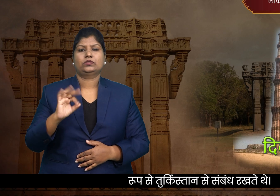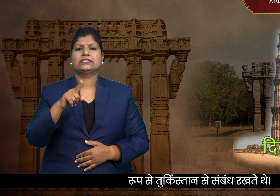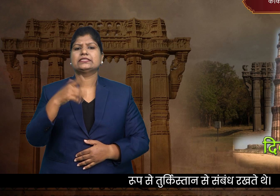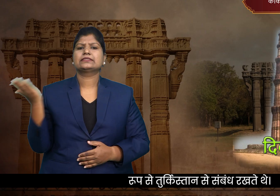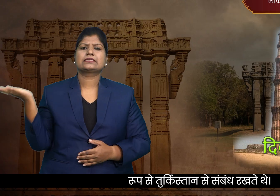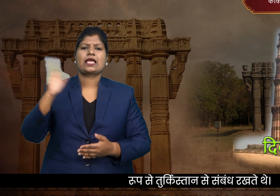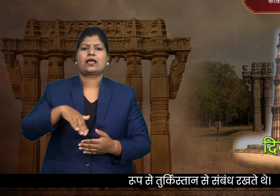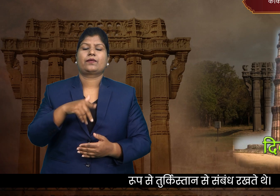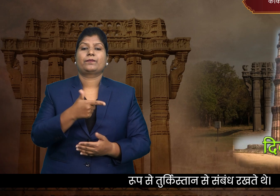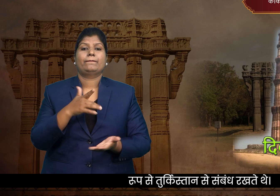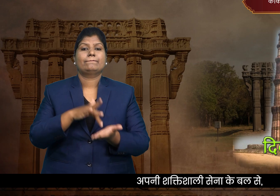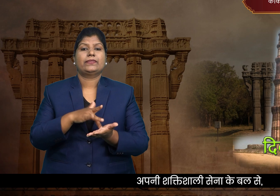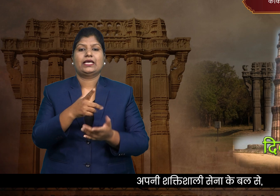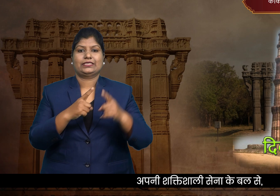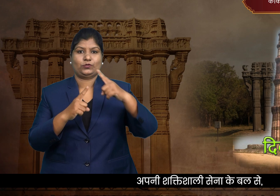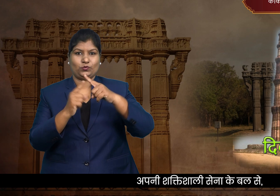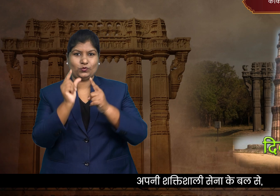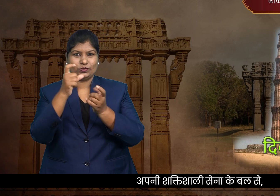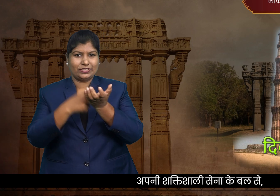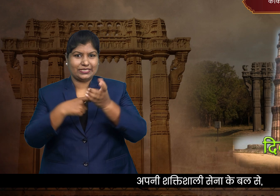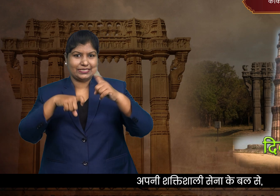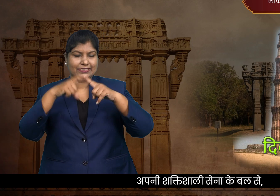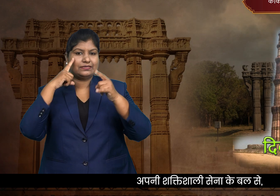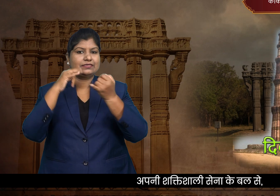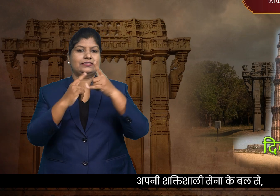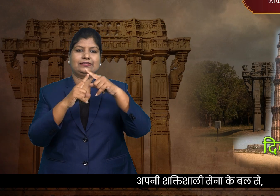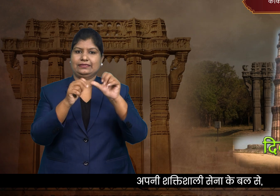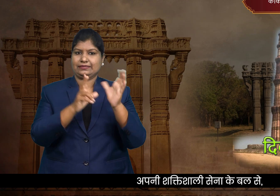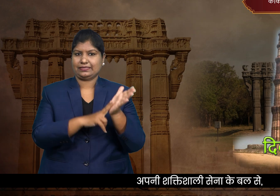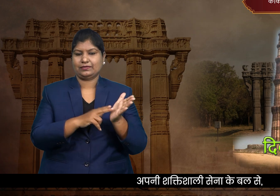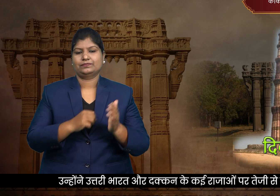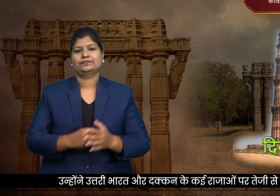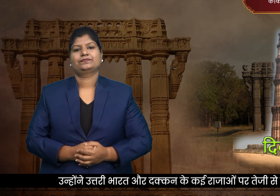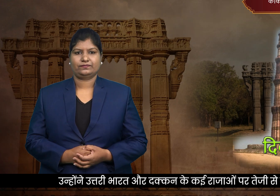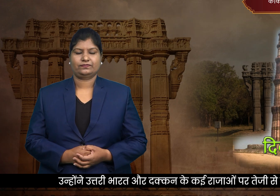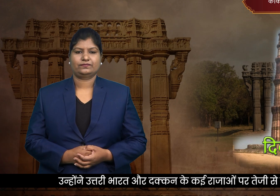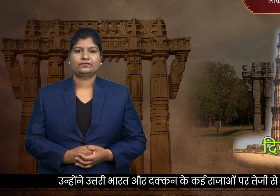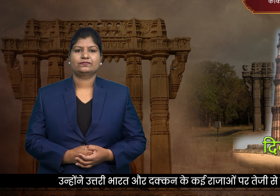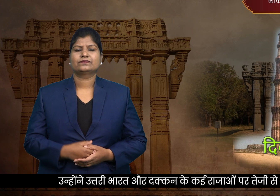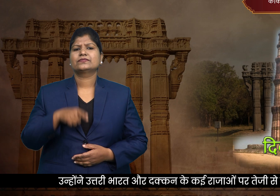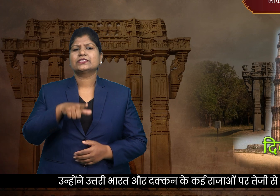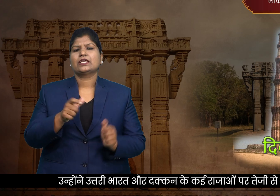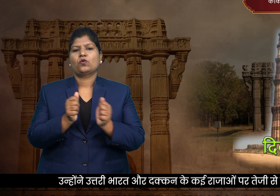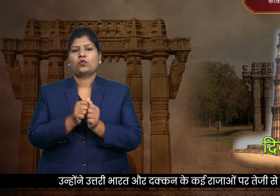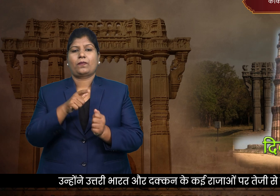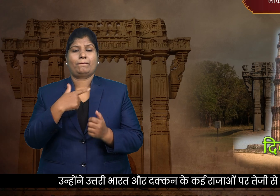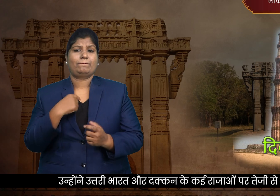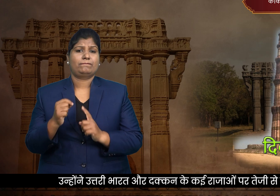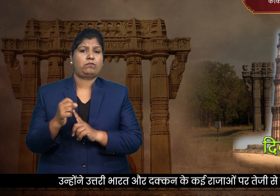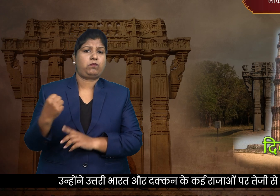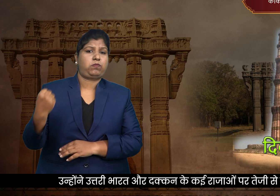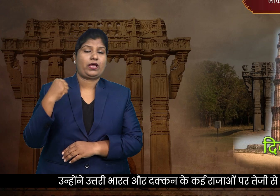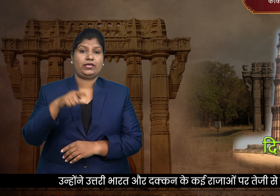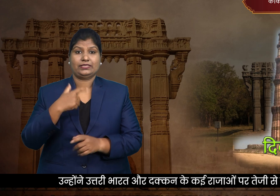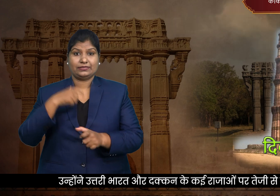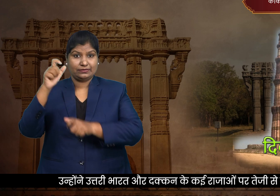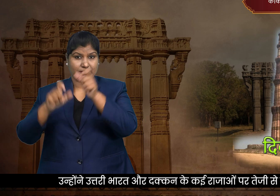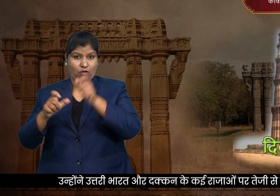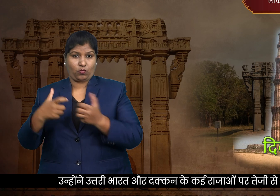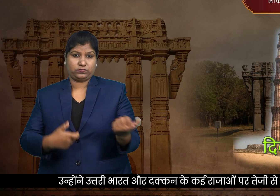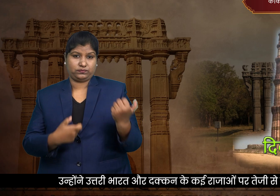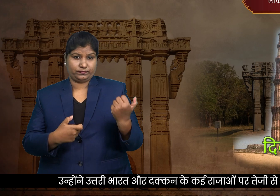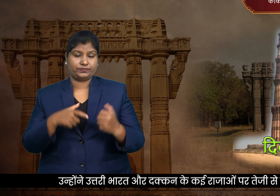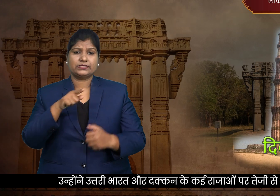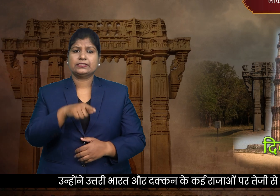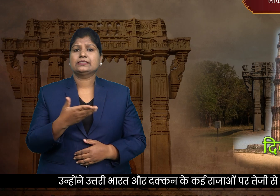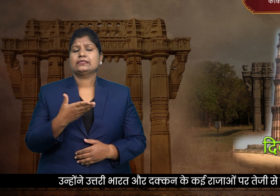संबंध रखते थे। अपनी शक्तिशाली सेना के बल से उन्होंने उत्तरी भारत और डेक्कन के कई